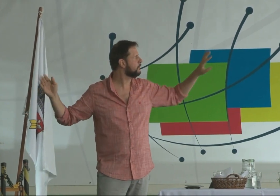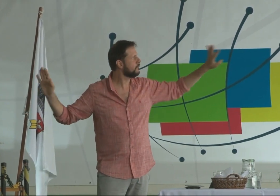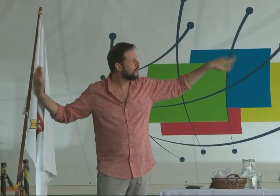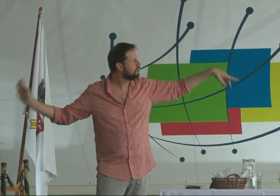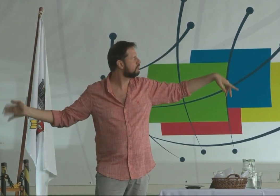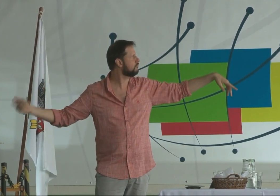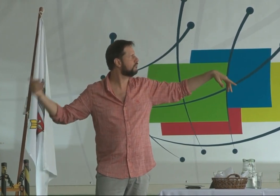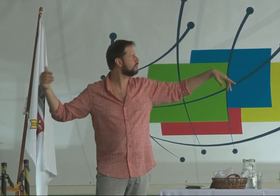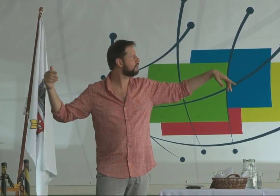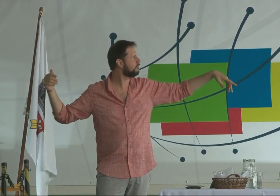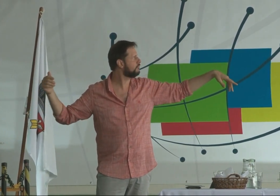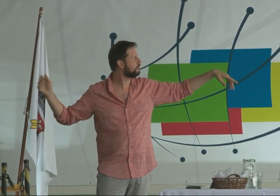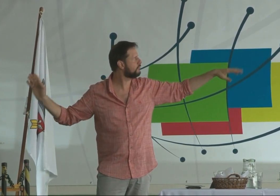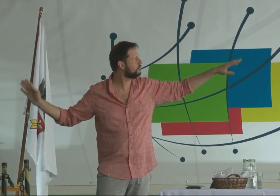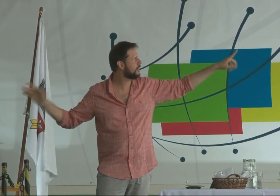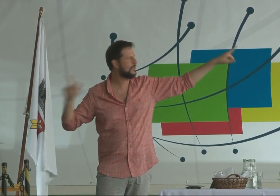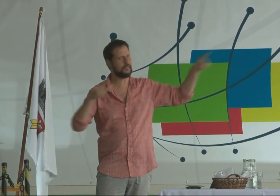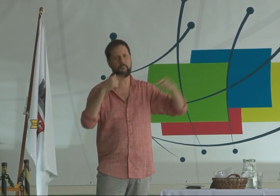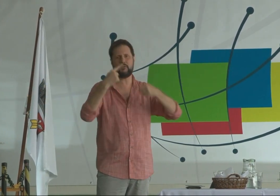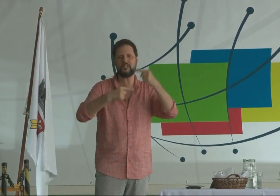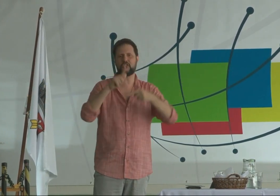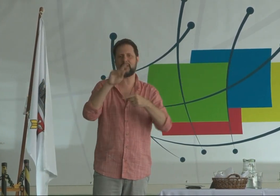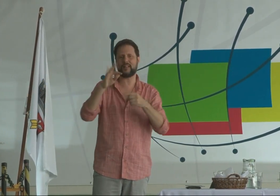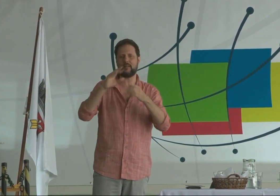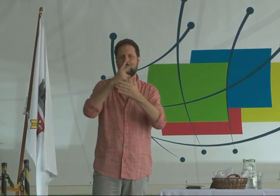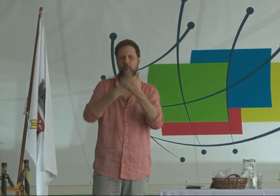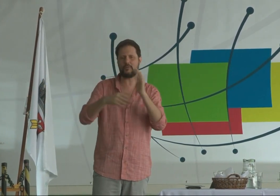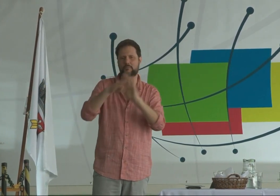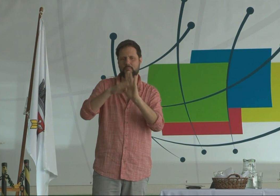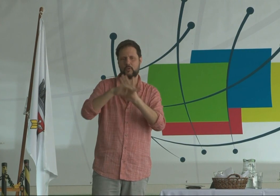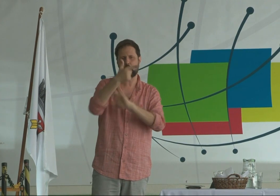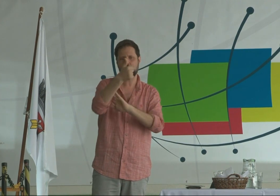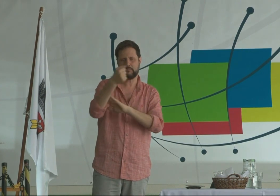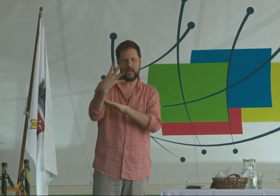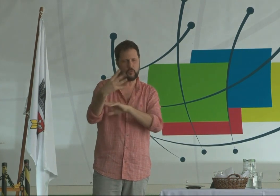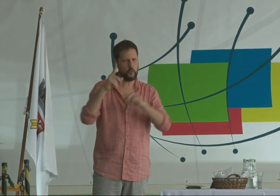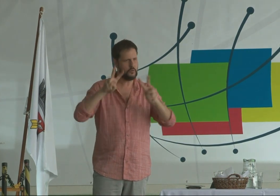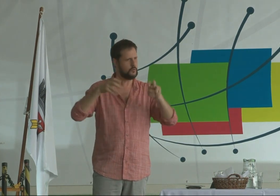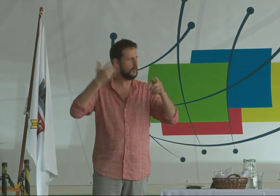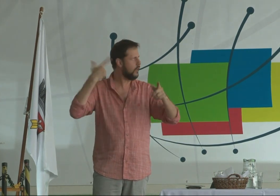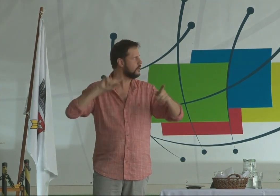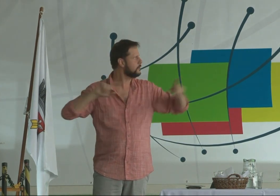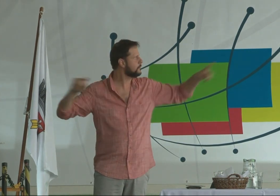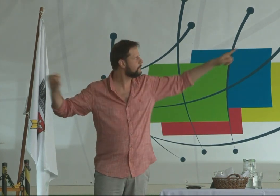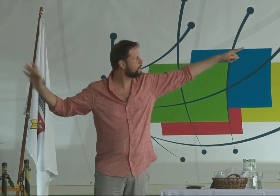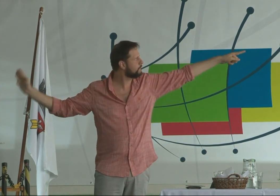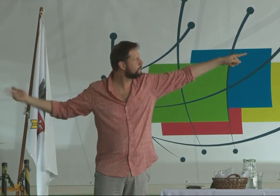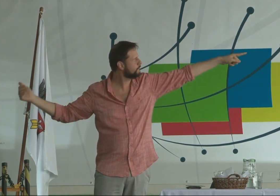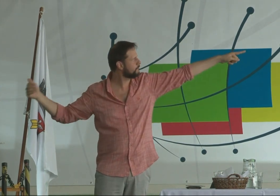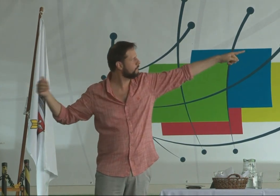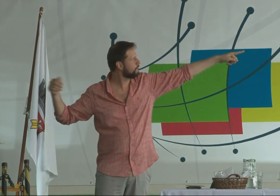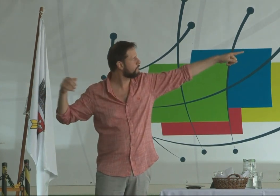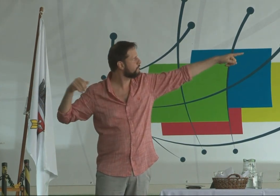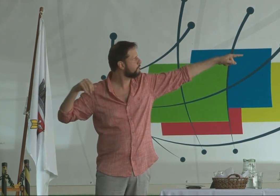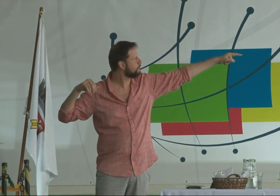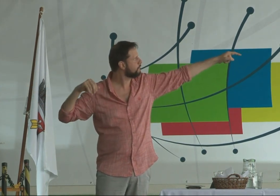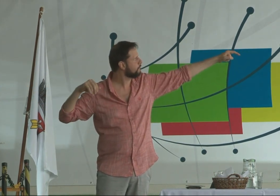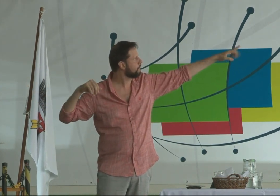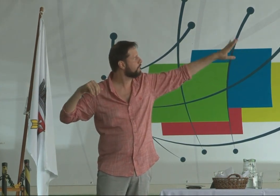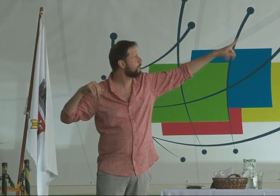o ensinante de doença foi formado em 130. Então, aqui são algumas imagens em relação aos grupos de redes da Gomec, e discussão de políticas linguísticas.